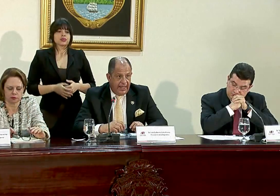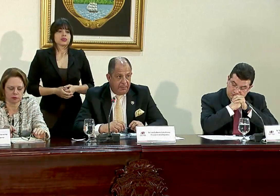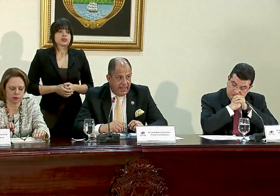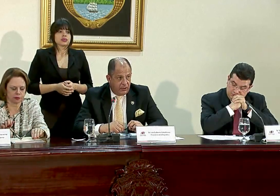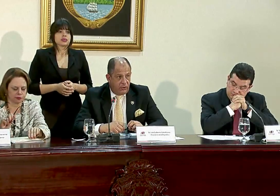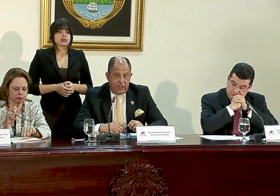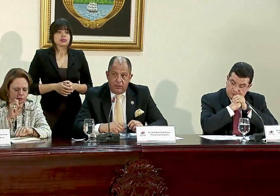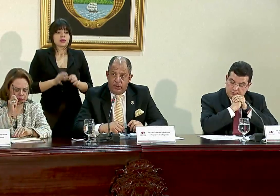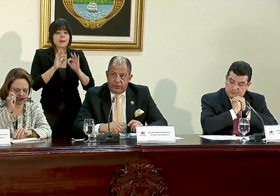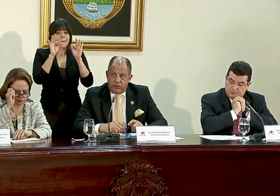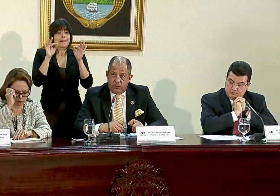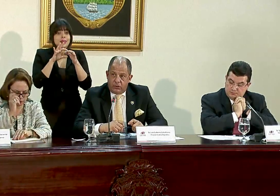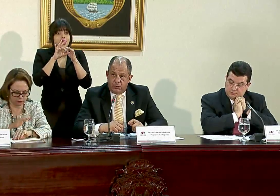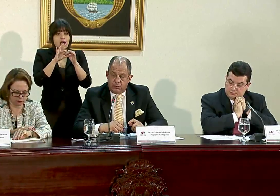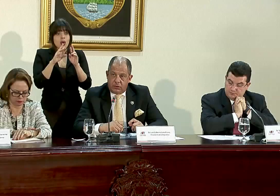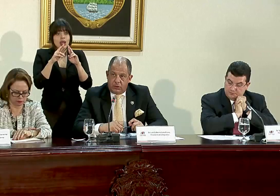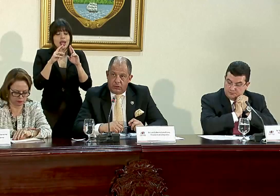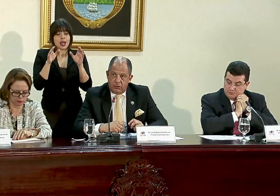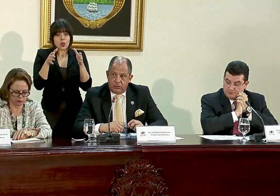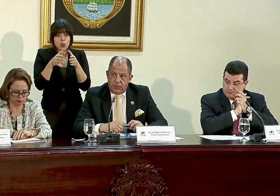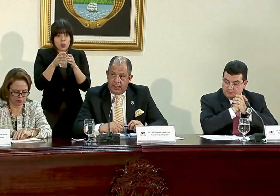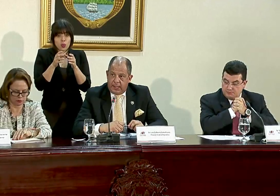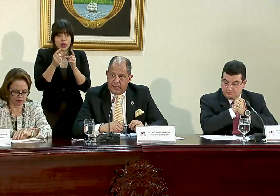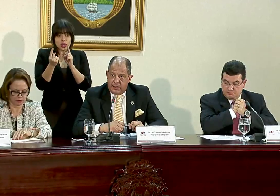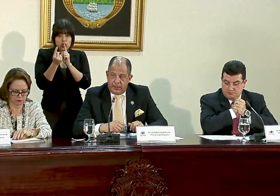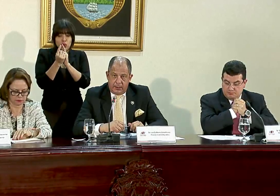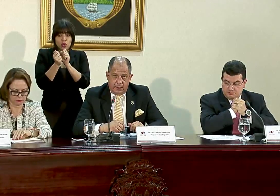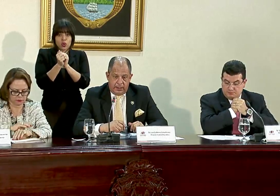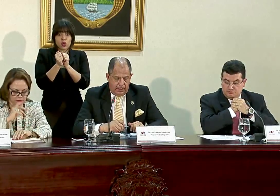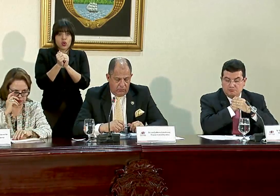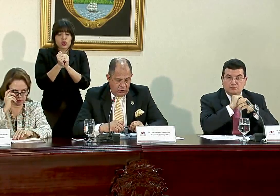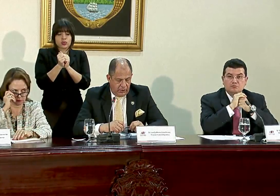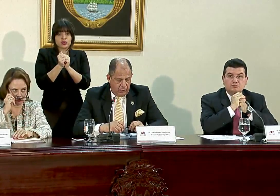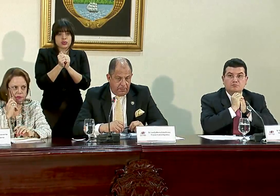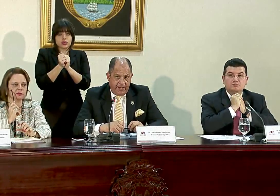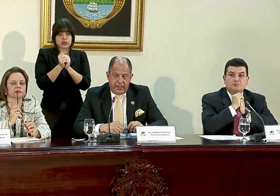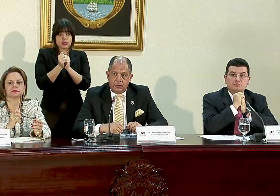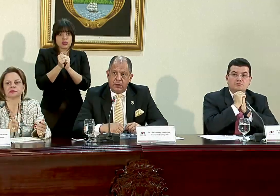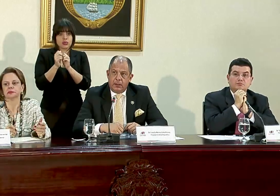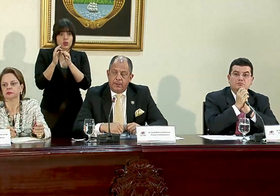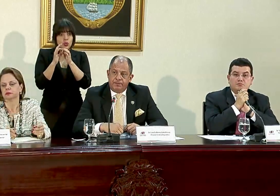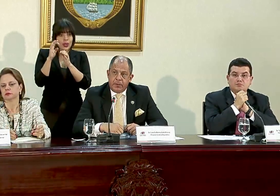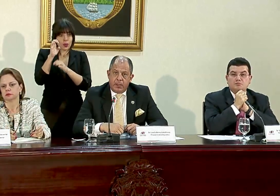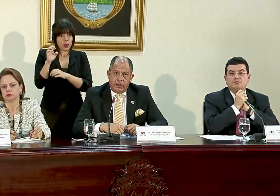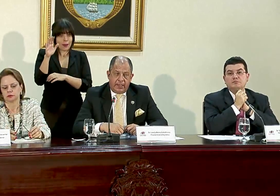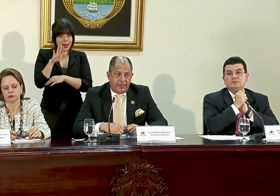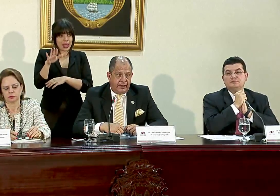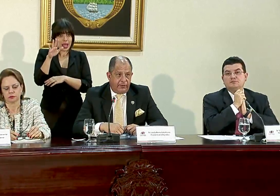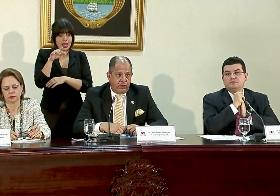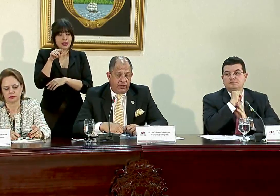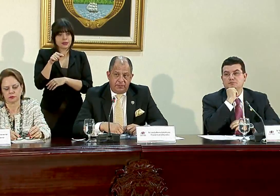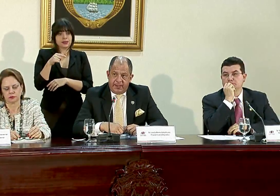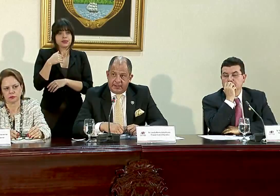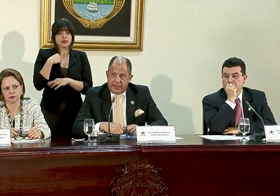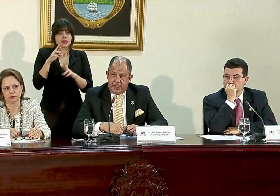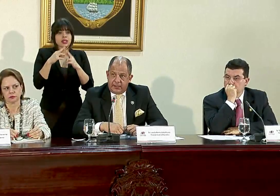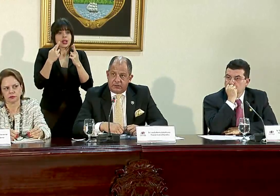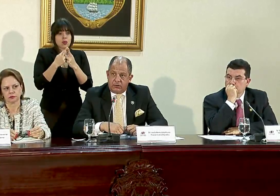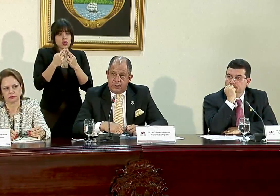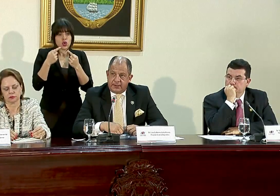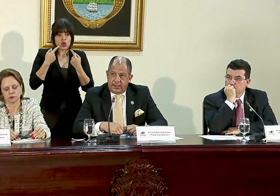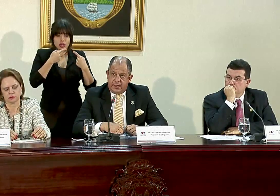en el marco del encuentro con la Unión Europea tendré reuniones